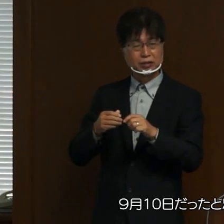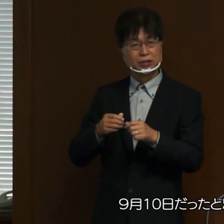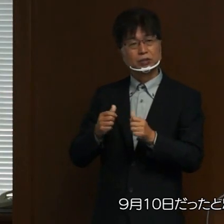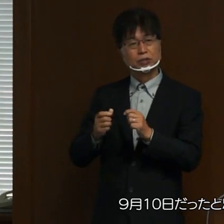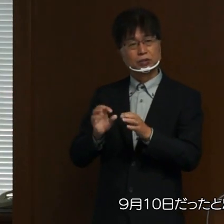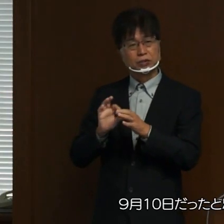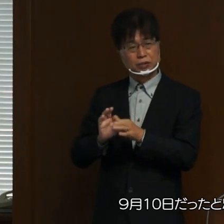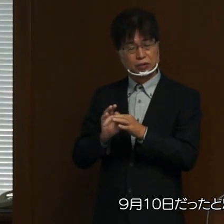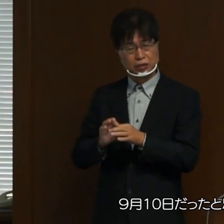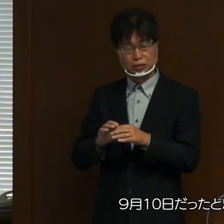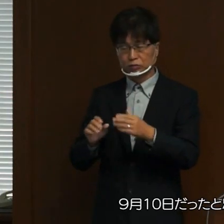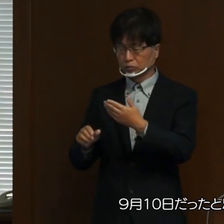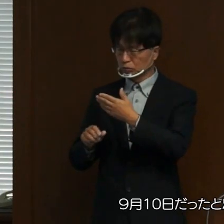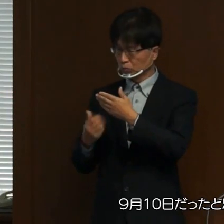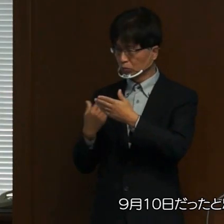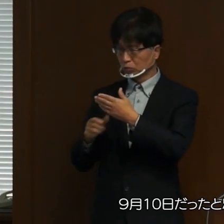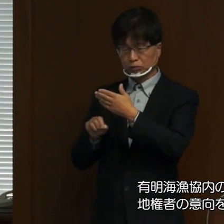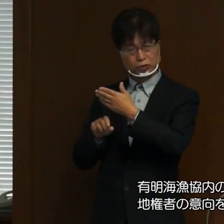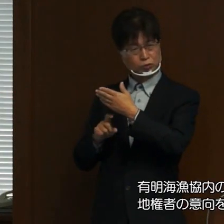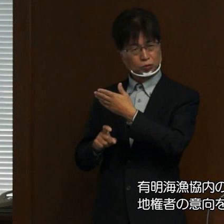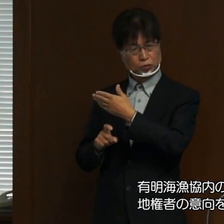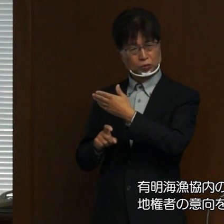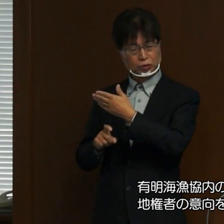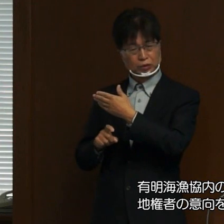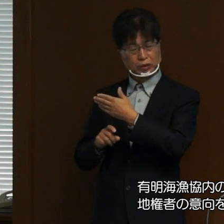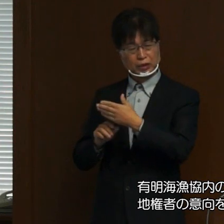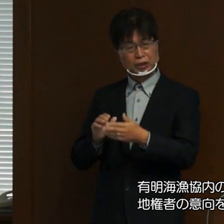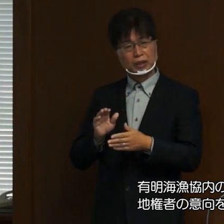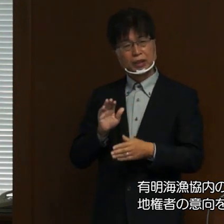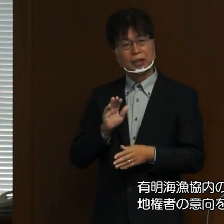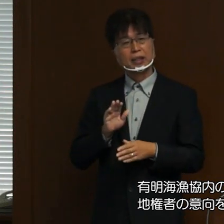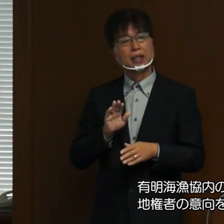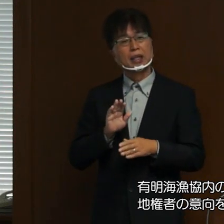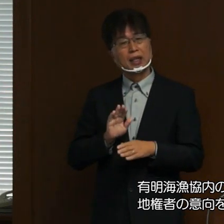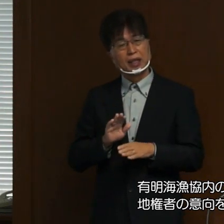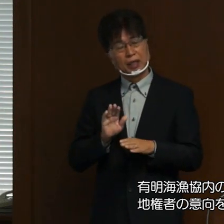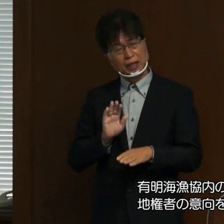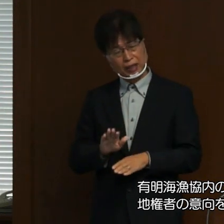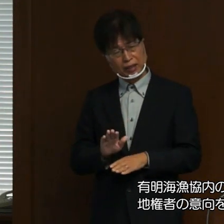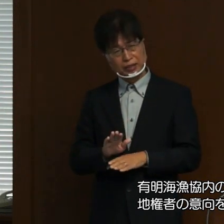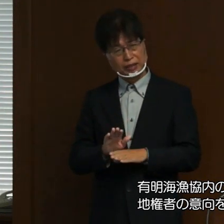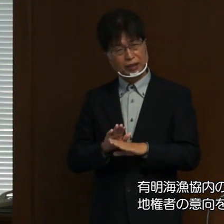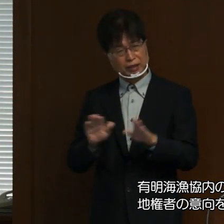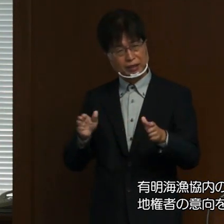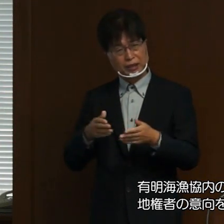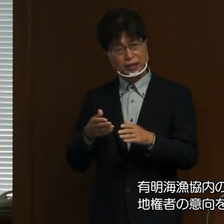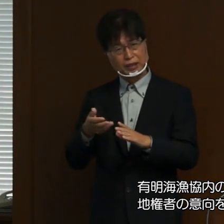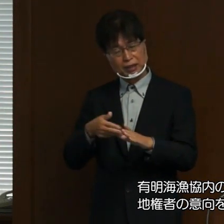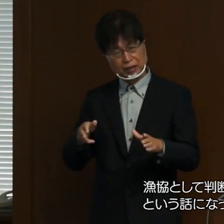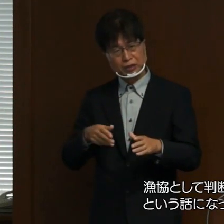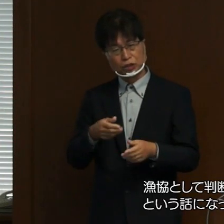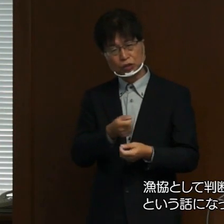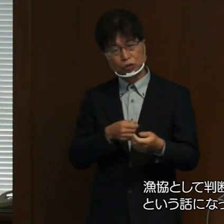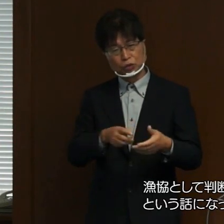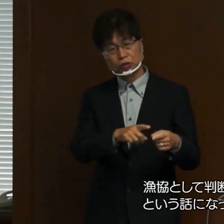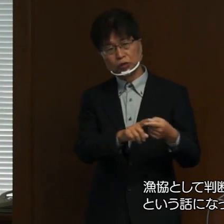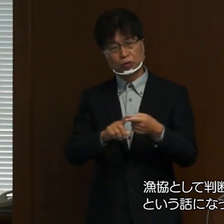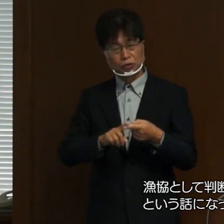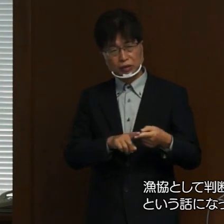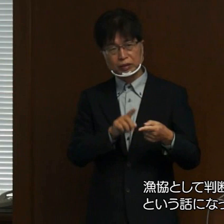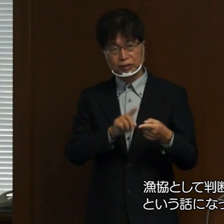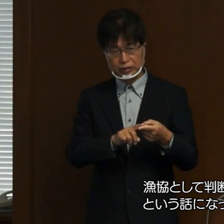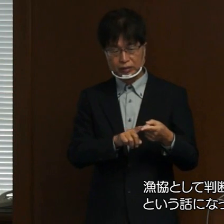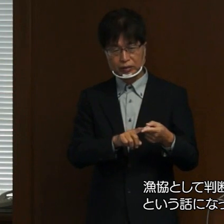9月10日だと思いますけれども、有明海漁業内の検討委員会で、地権者の意向を確認した上で漁協として判断